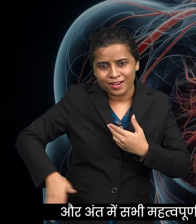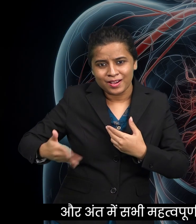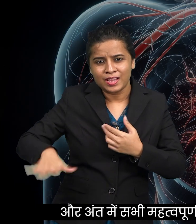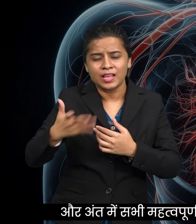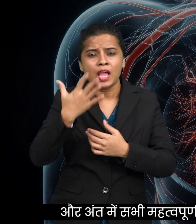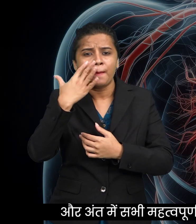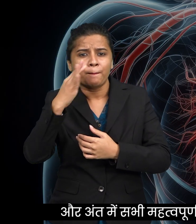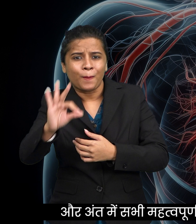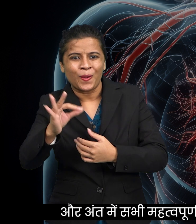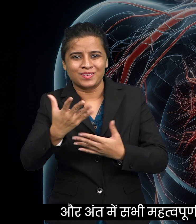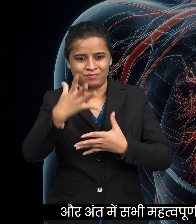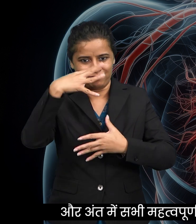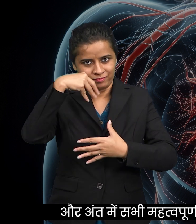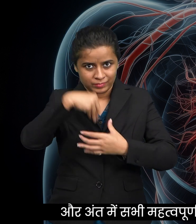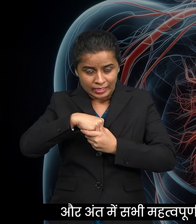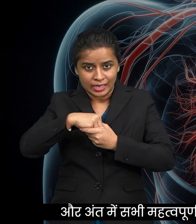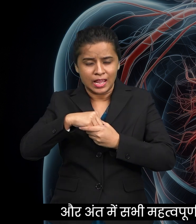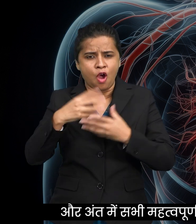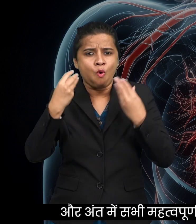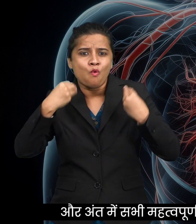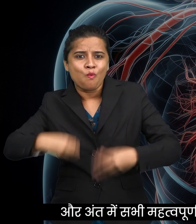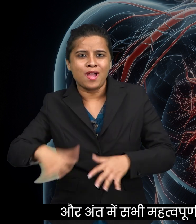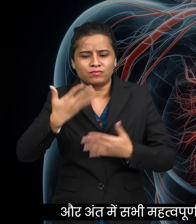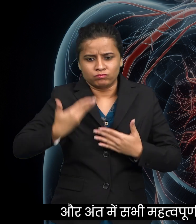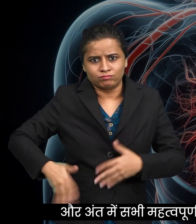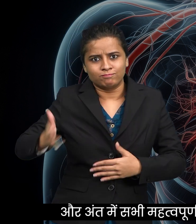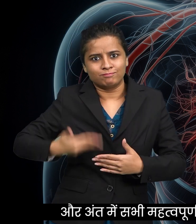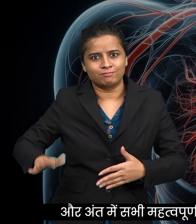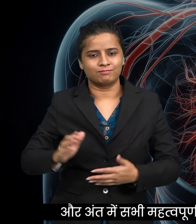को लेने के बाद बाहर निकलते हैं।